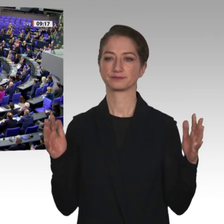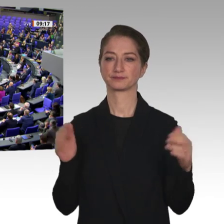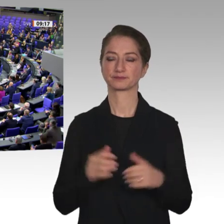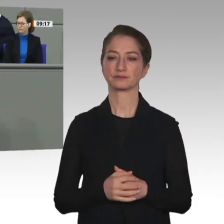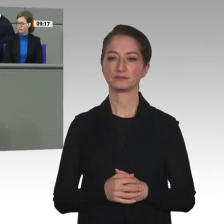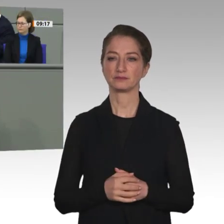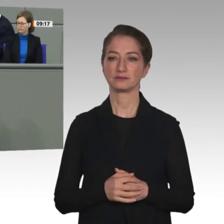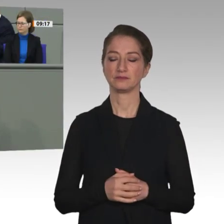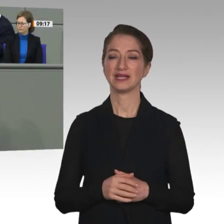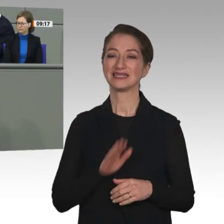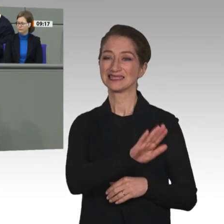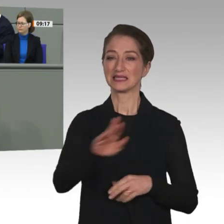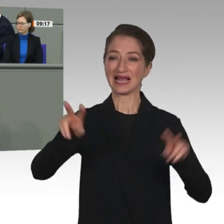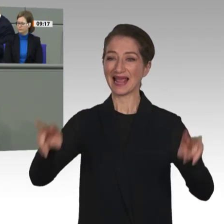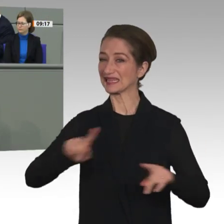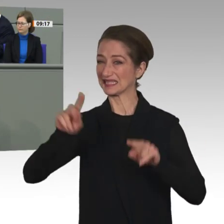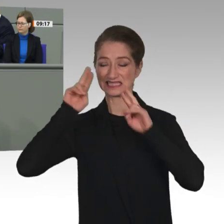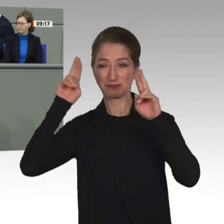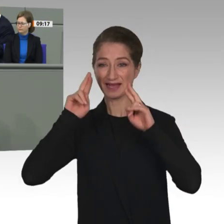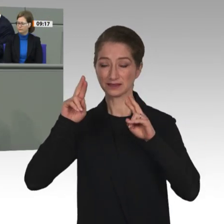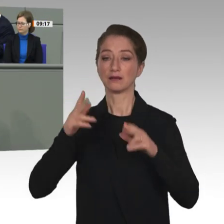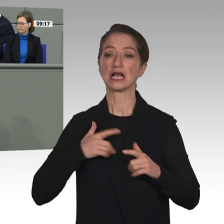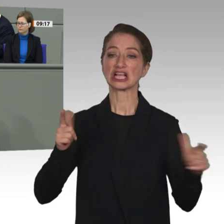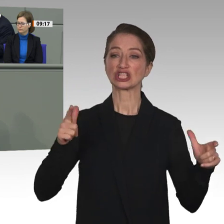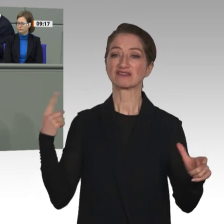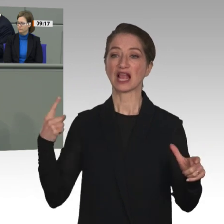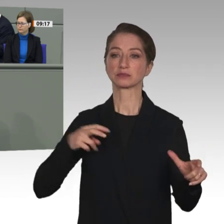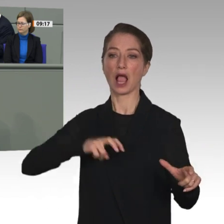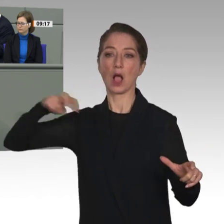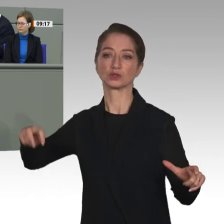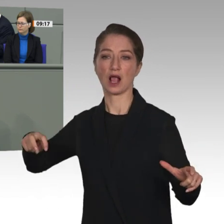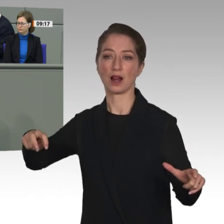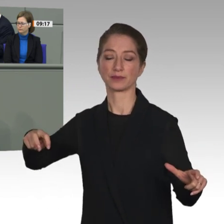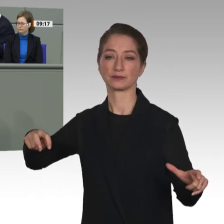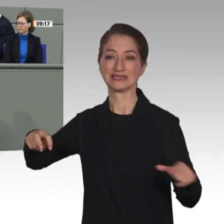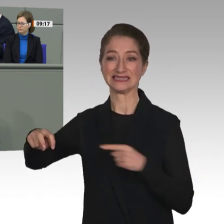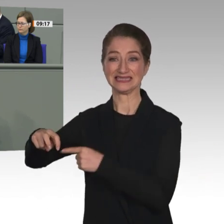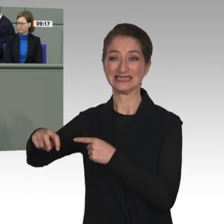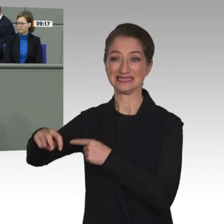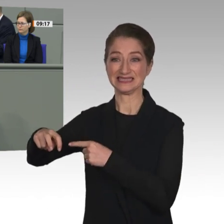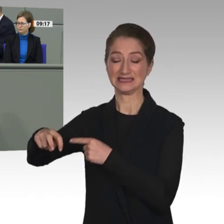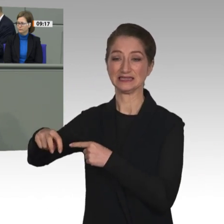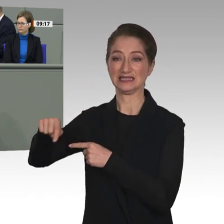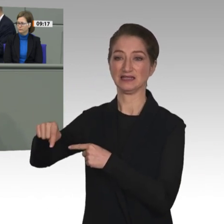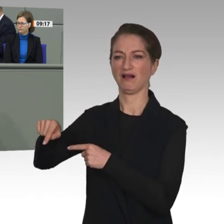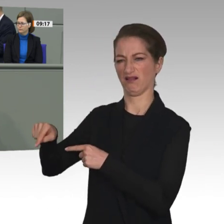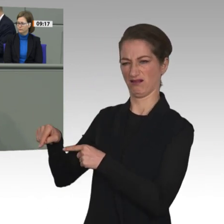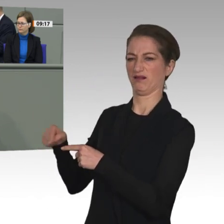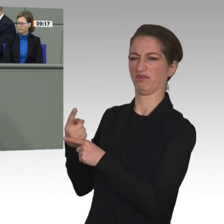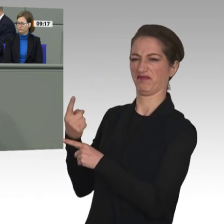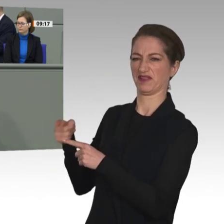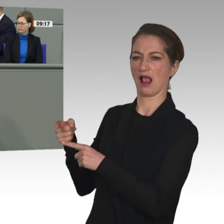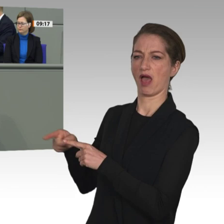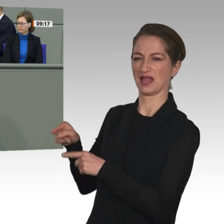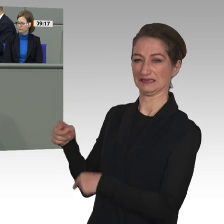Und wer diese Rechte nicht achtet, stellt sich auch außerhalb unserer Gesellschaft und er ist in Wahrheit der andere, meine Damen und Herren.